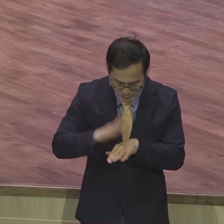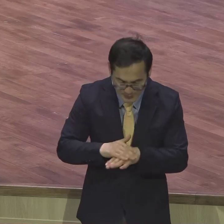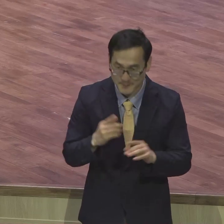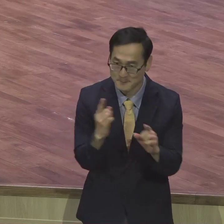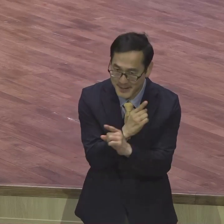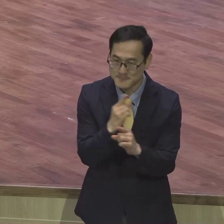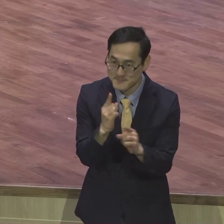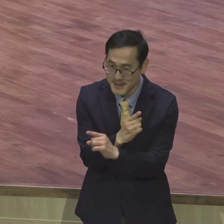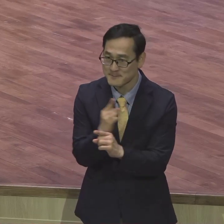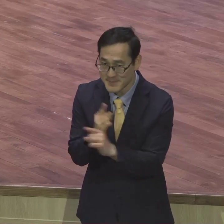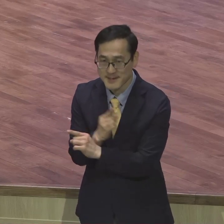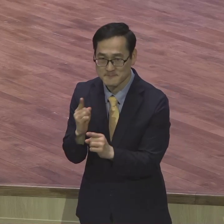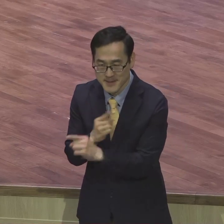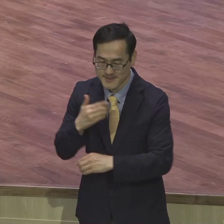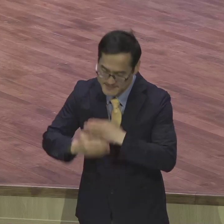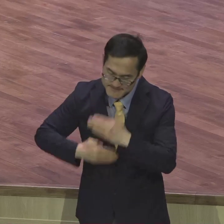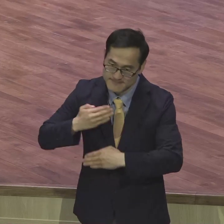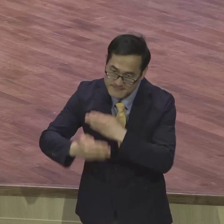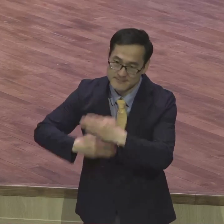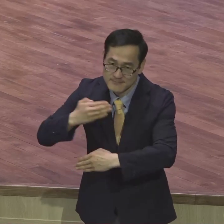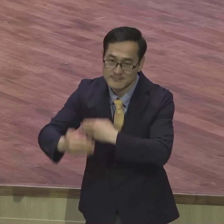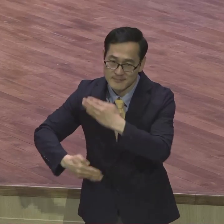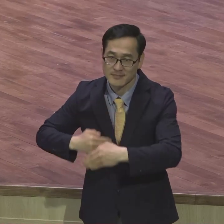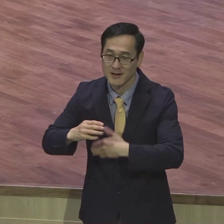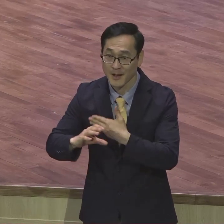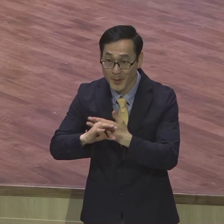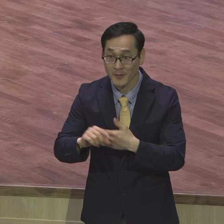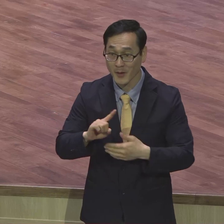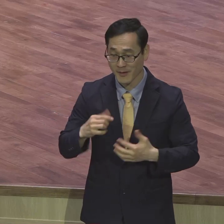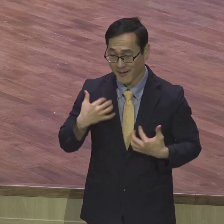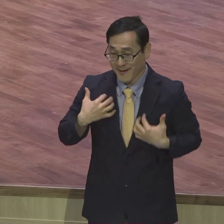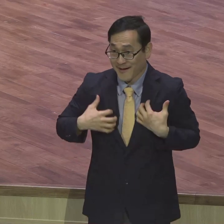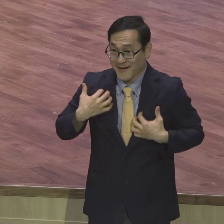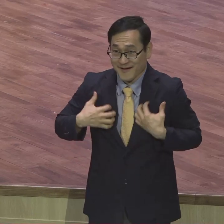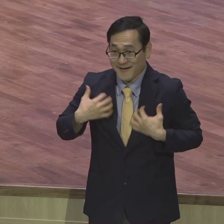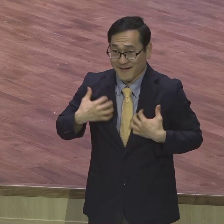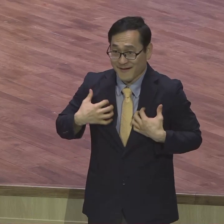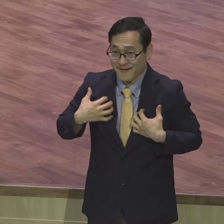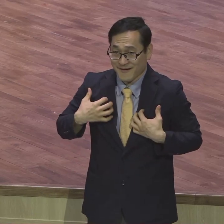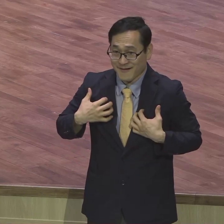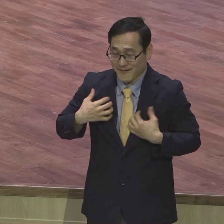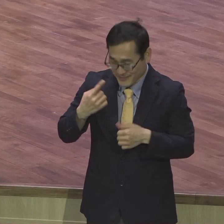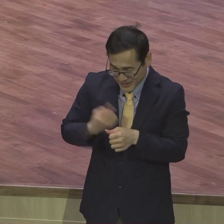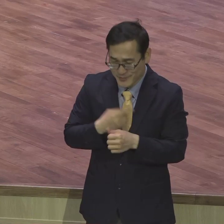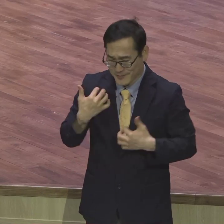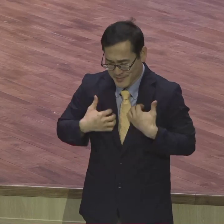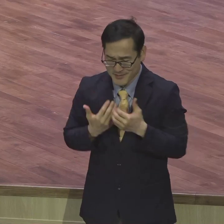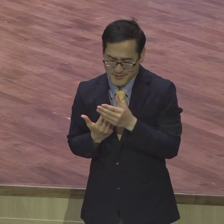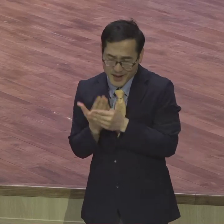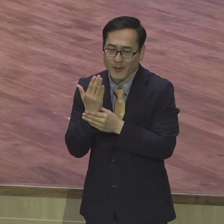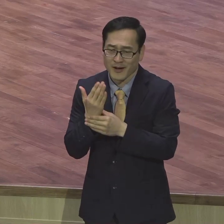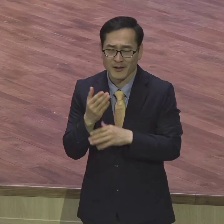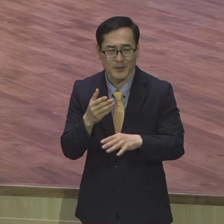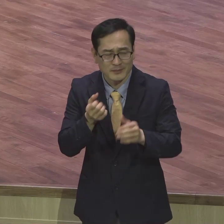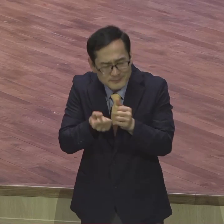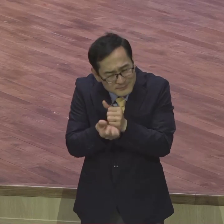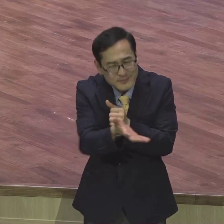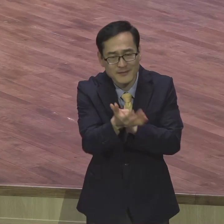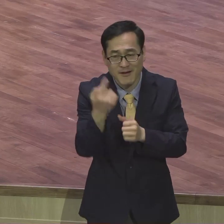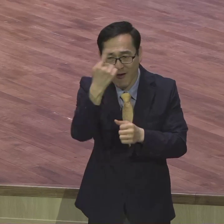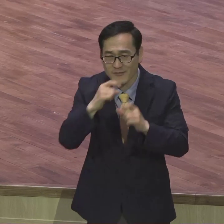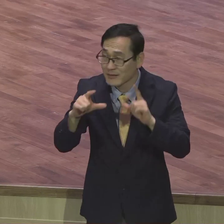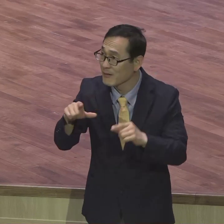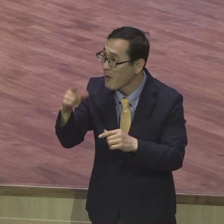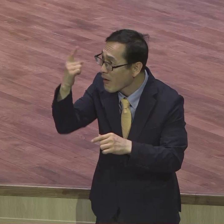되고 만나는 사람이 싹 완전히 바뀌어 버려요. 생명의 승리법으로 사는 모습이 바뀌어져 버린다. 그런